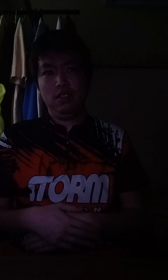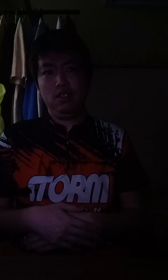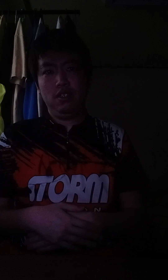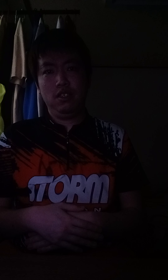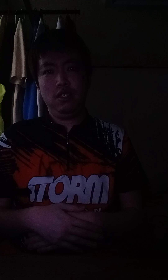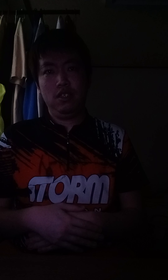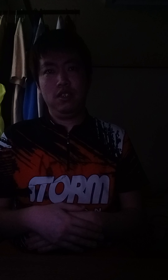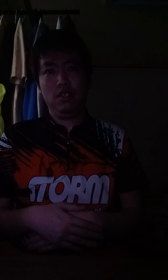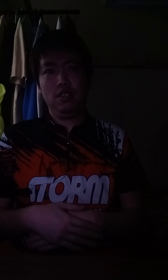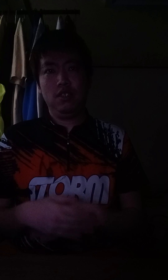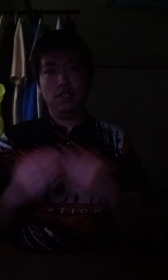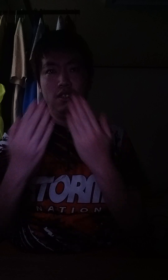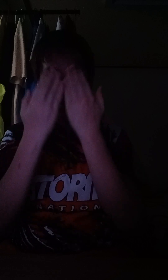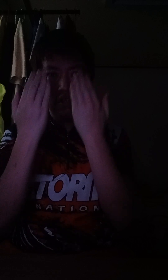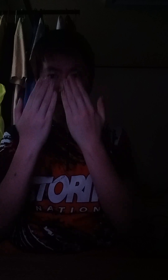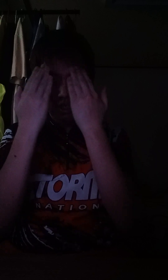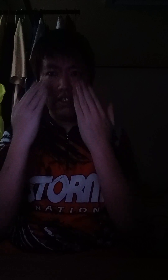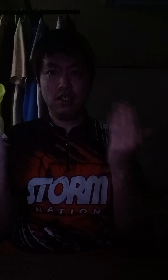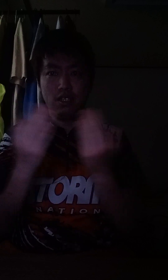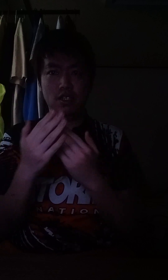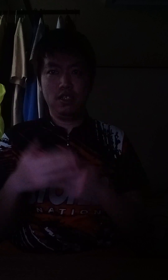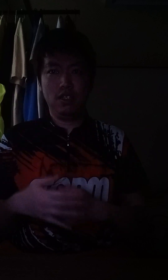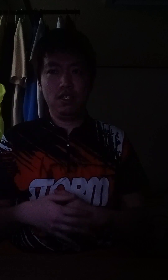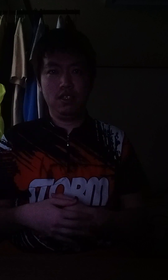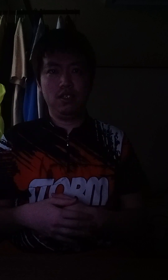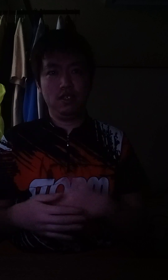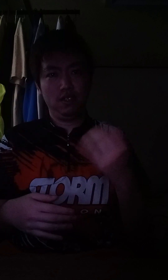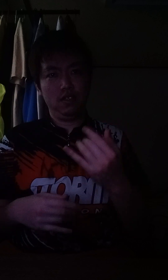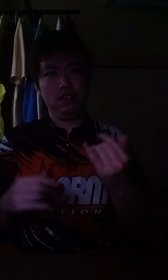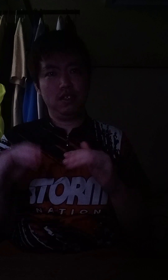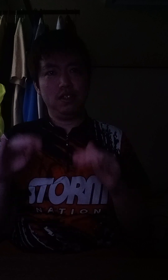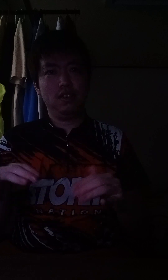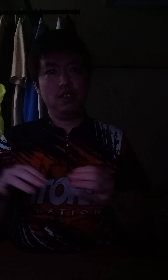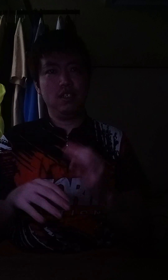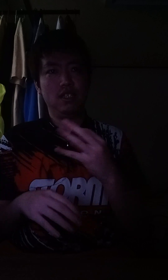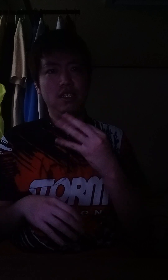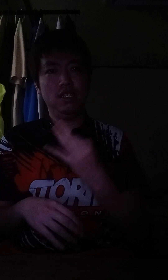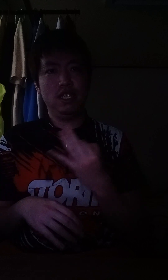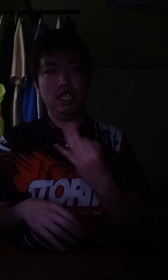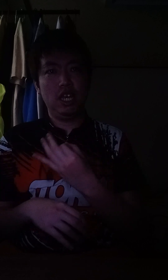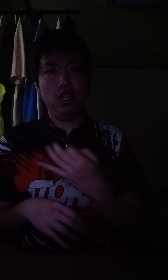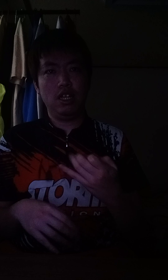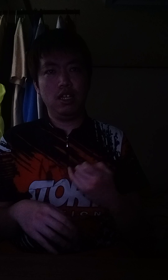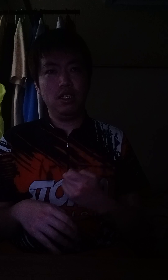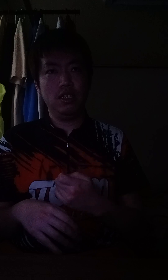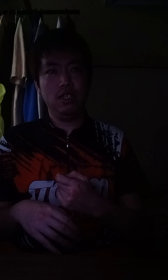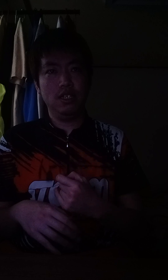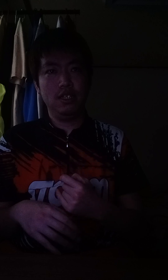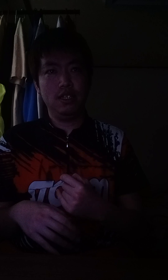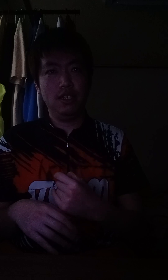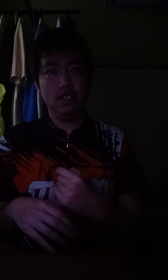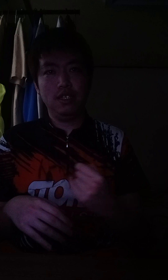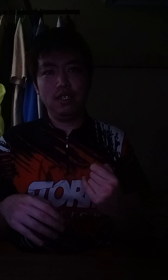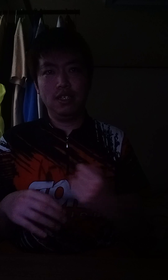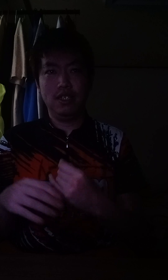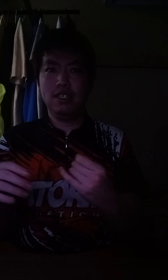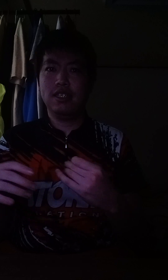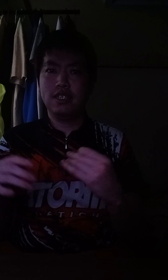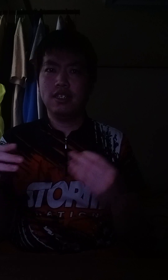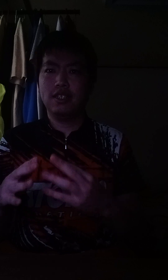와. 수수했니? 아빠 옆에 자리를 잡는 승현이. 아이고. 이럴 때면 영락 없는 어린아이